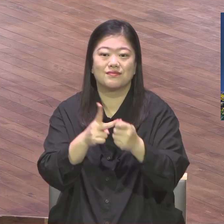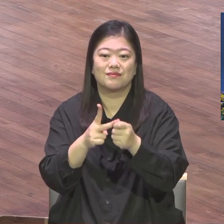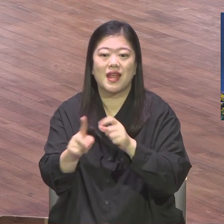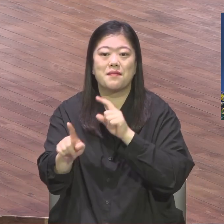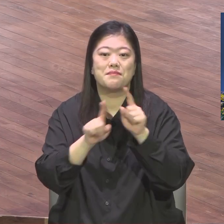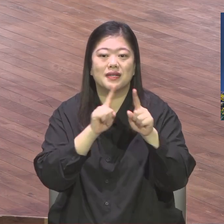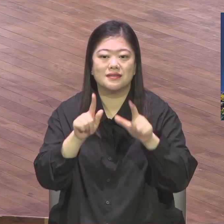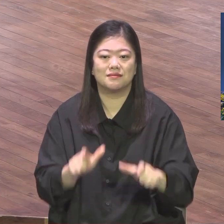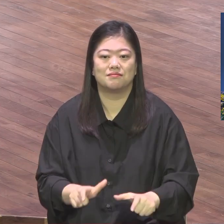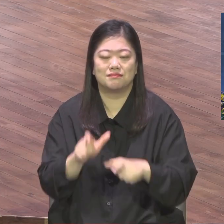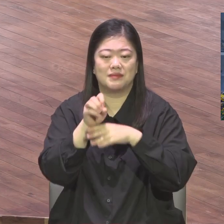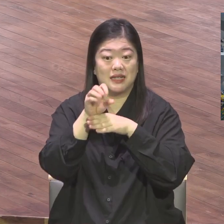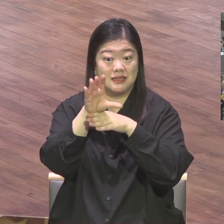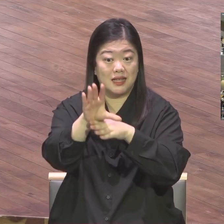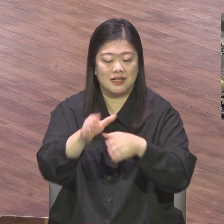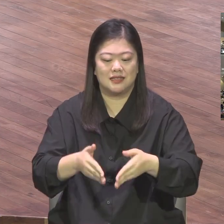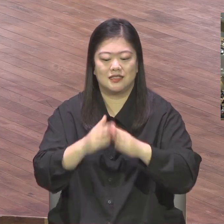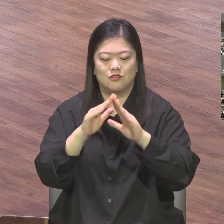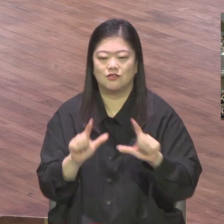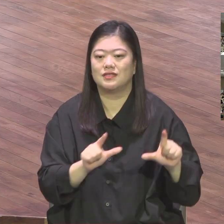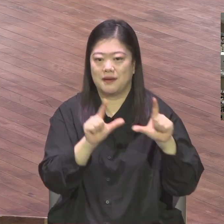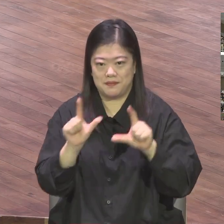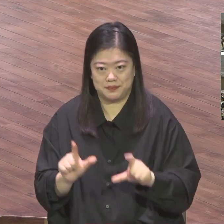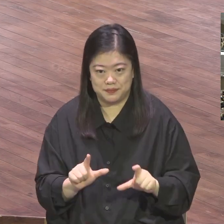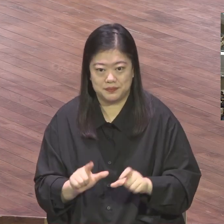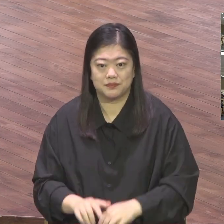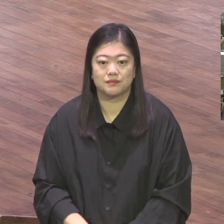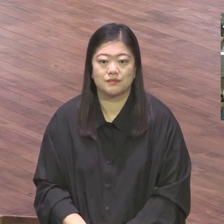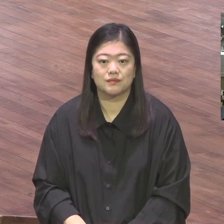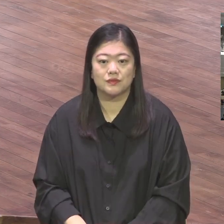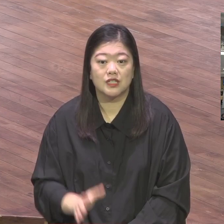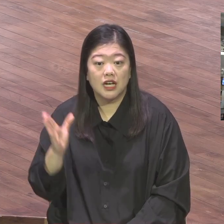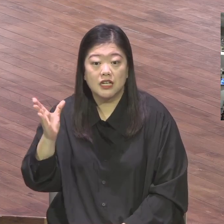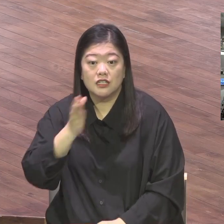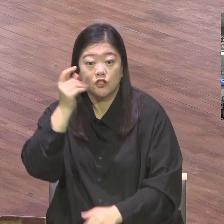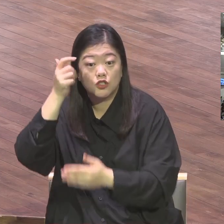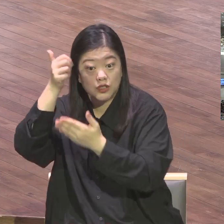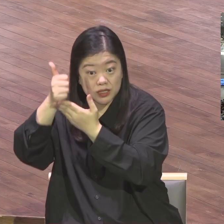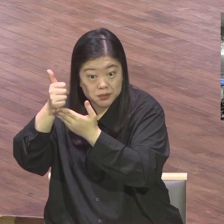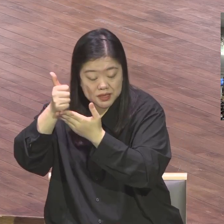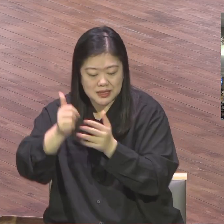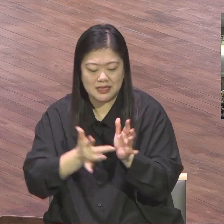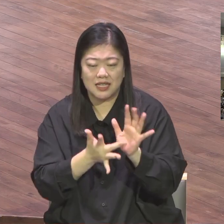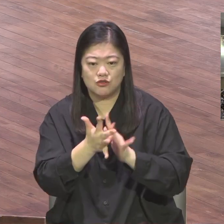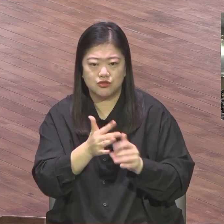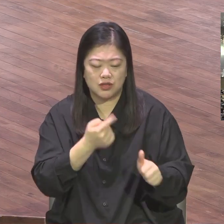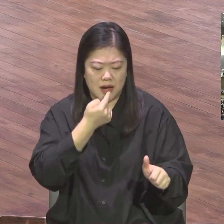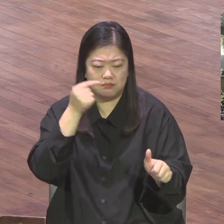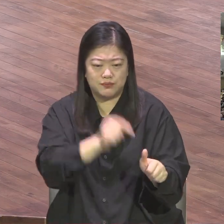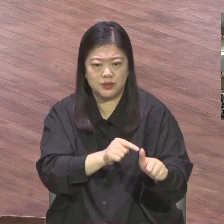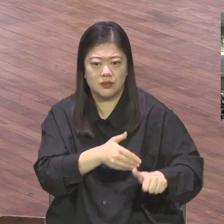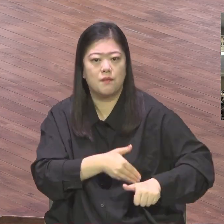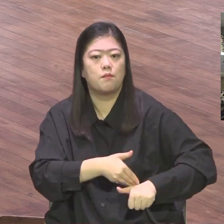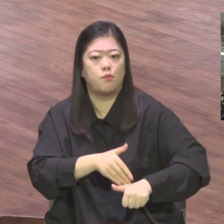삶입니다. 12절 봅니다. 성령이 곧 예수를 광야로 몰아내신지라. 광야에서 40일을 계시면서